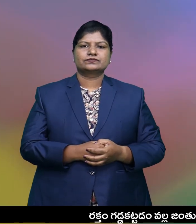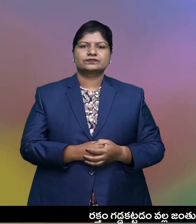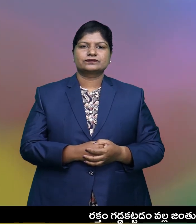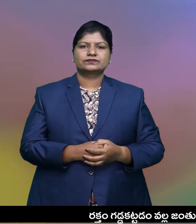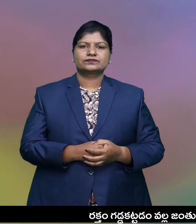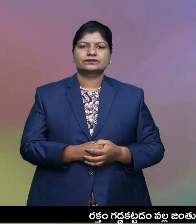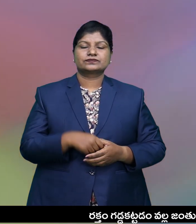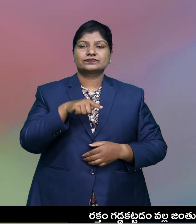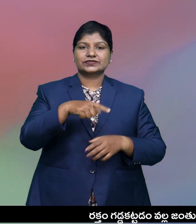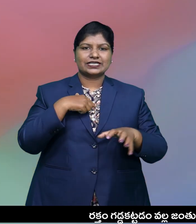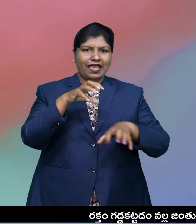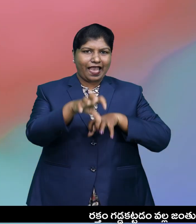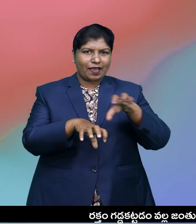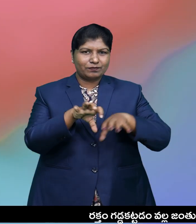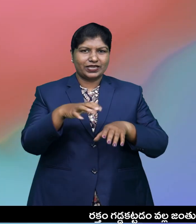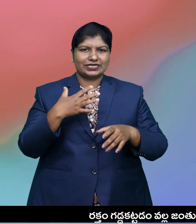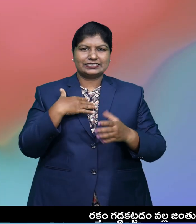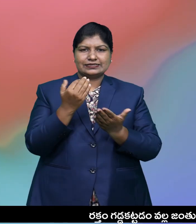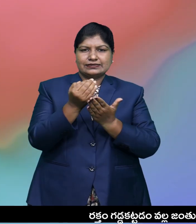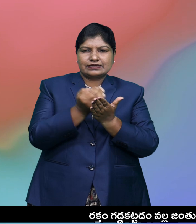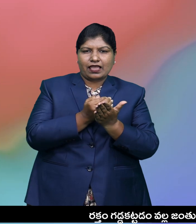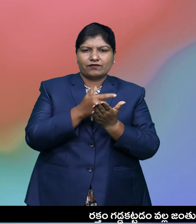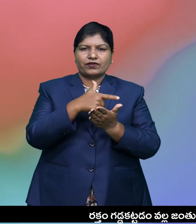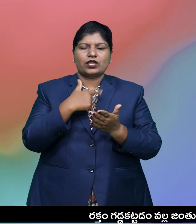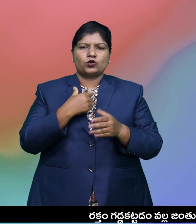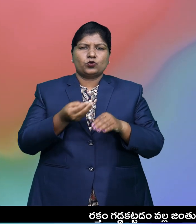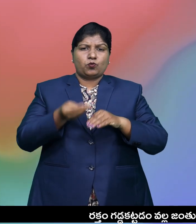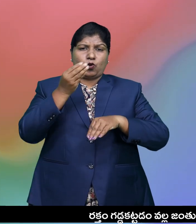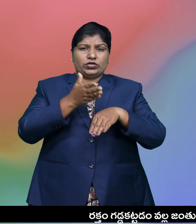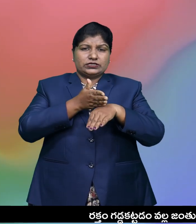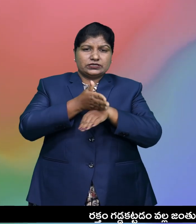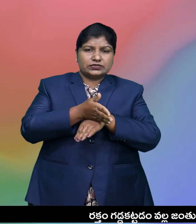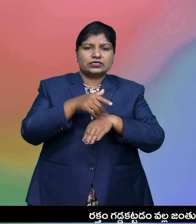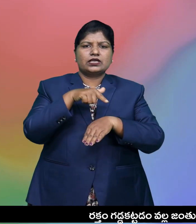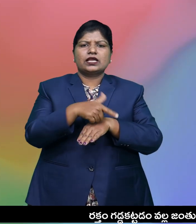రక్తం గడ్డకట్టడం వల్ల జంతువులు తీవ్రమైన గాయాల నుండి బయటపడతాయి.